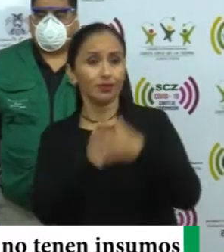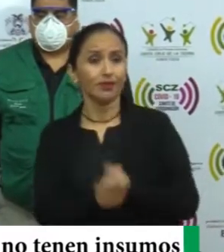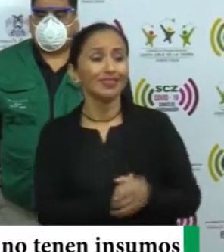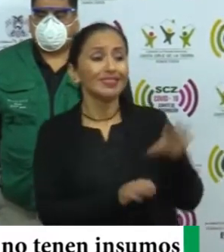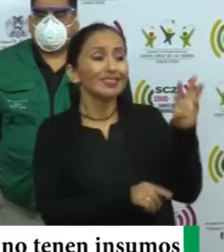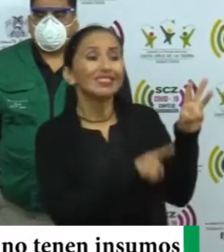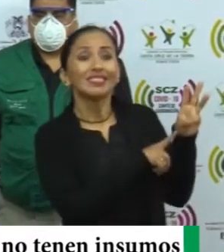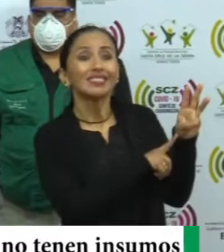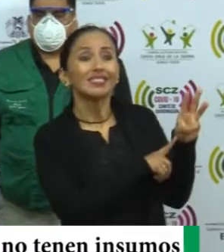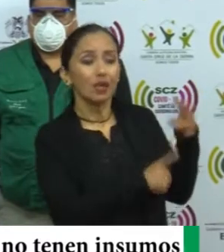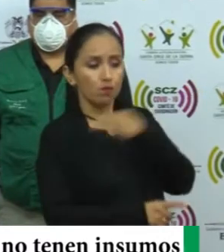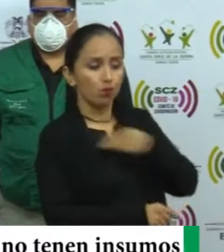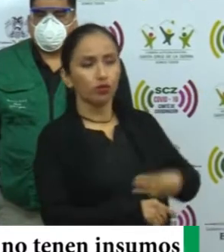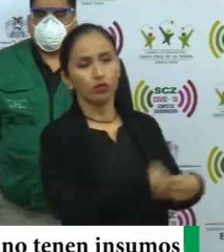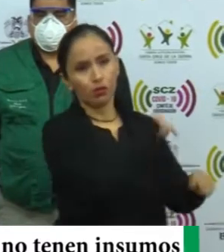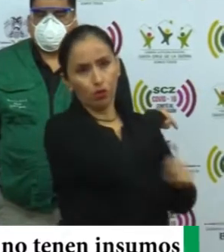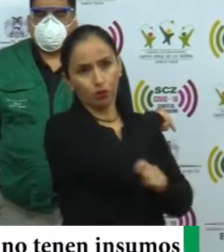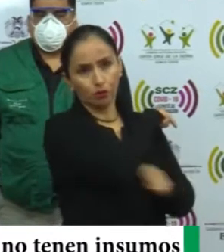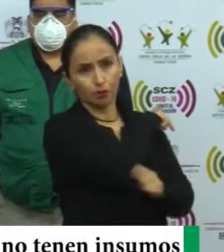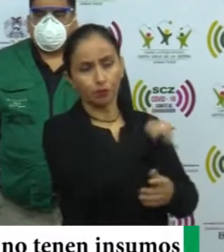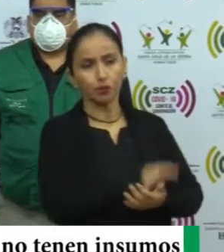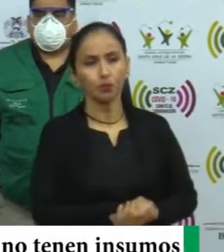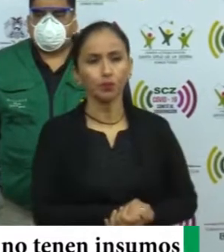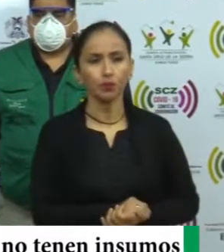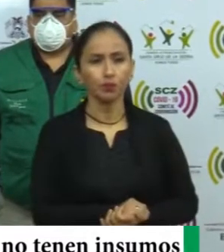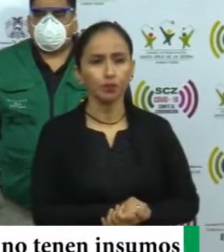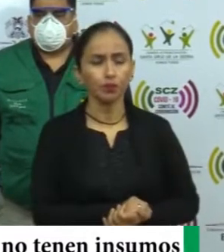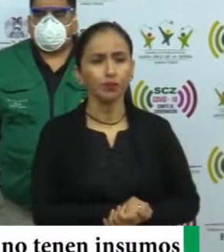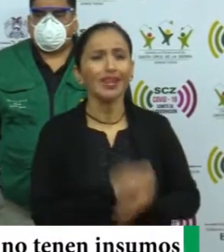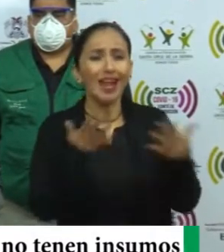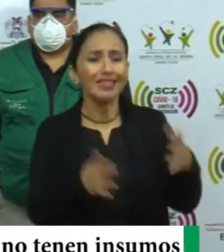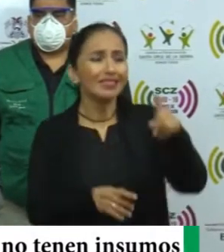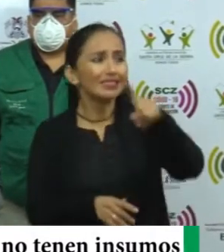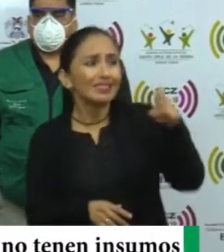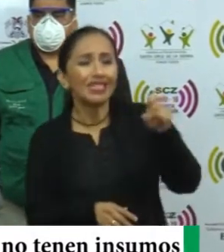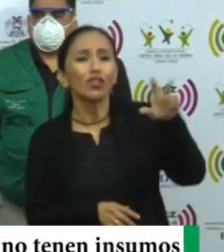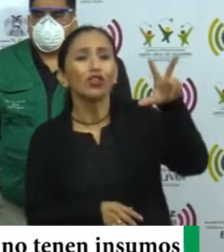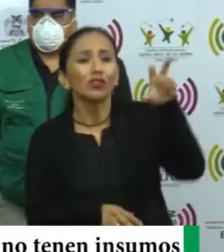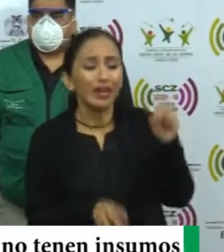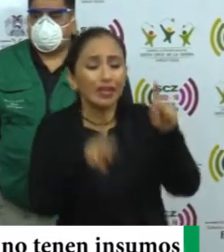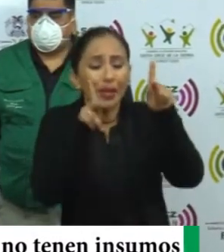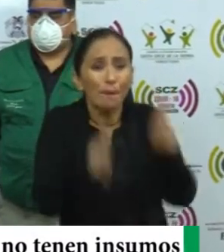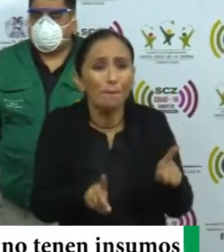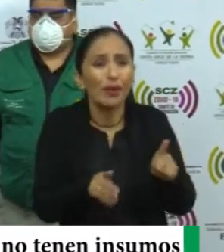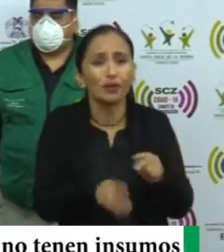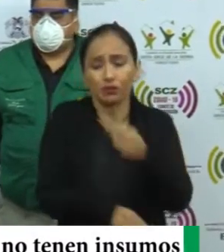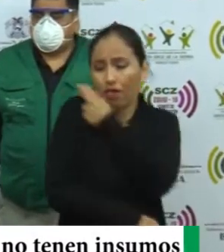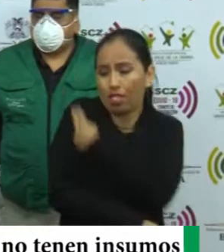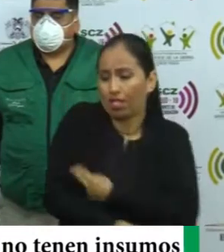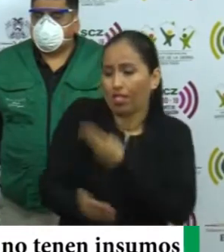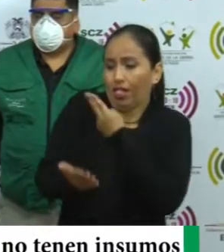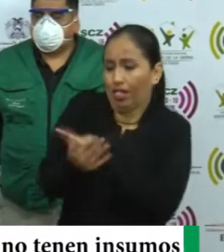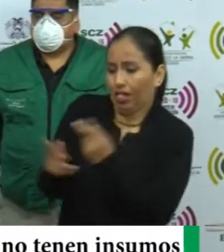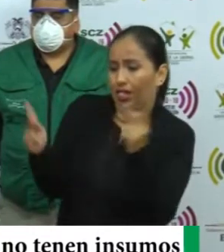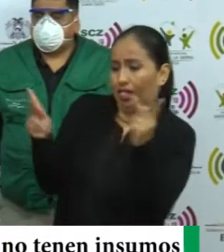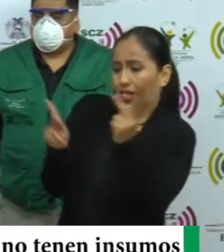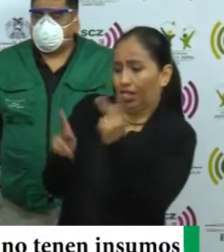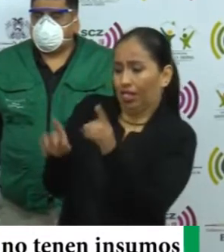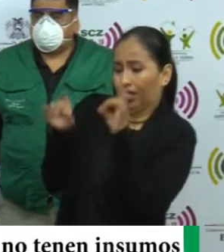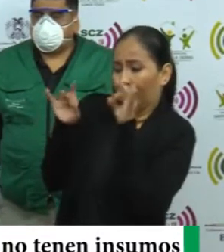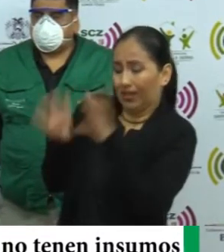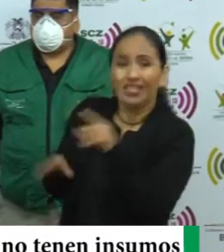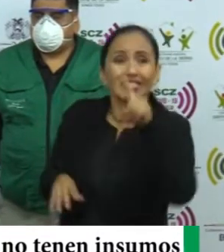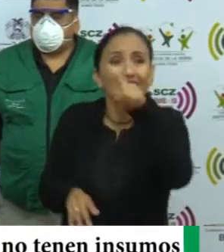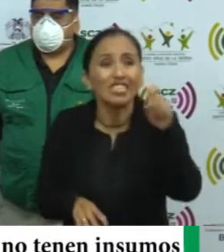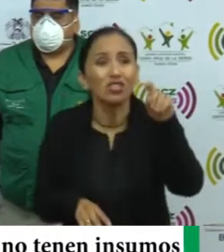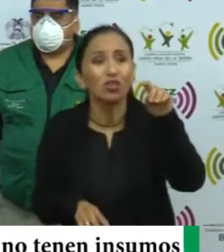y 6 del municipio del Torno. Tenemos 130 pacientes en UTI y 114